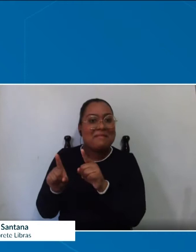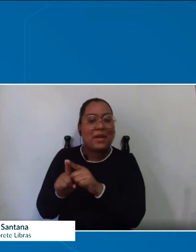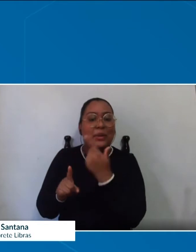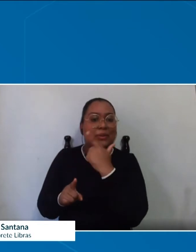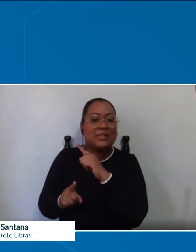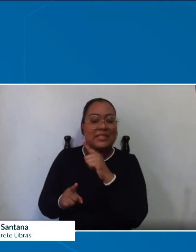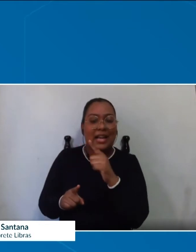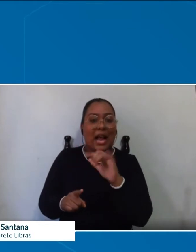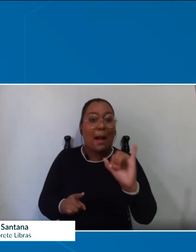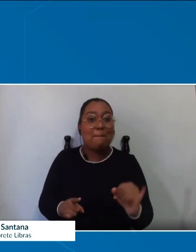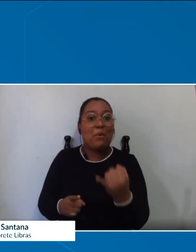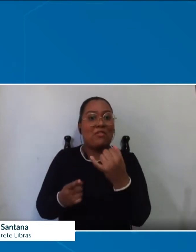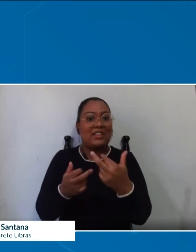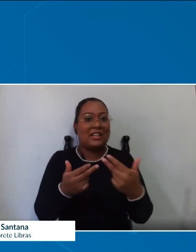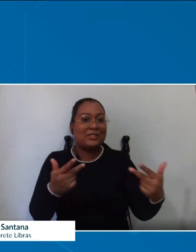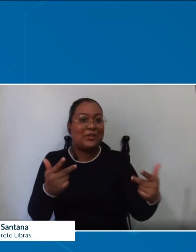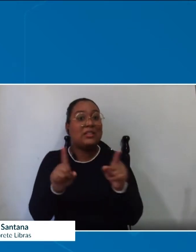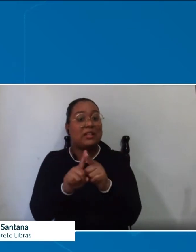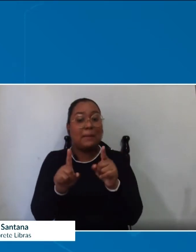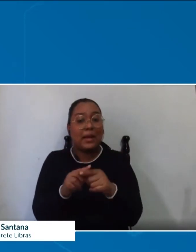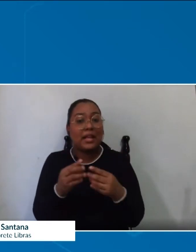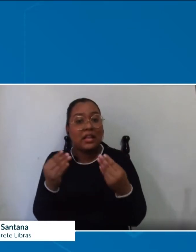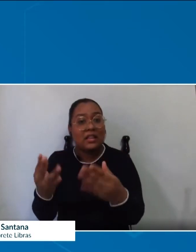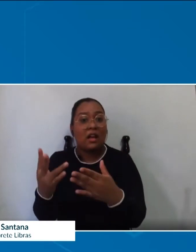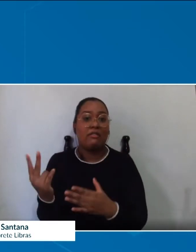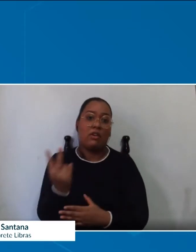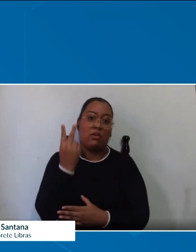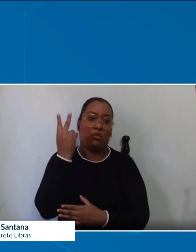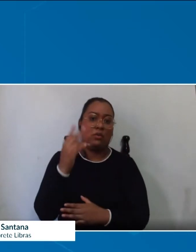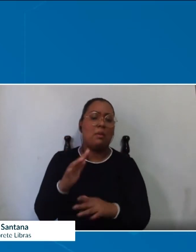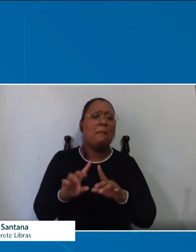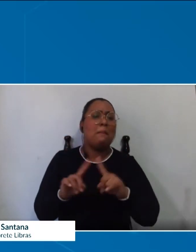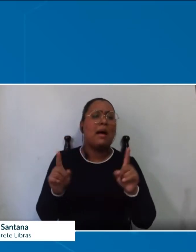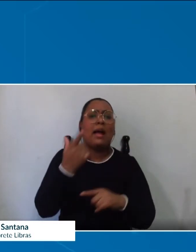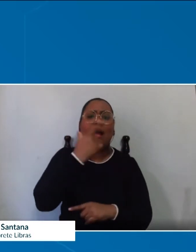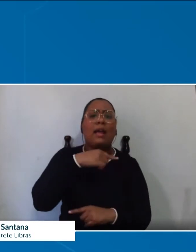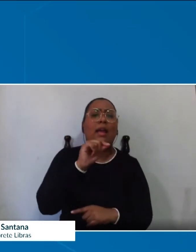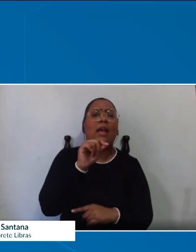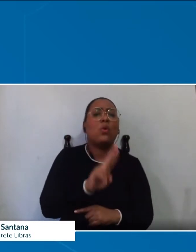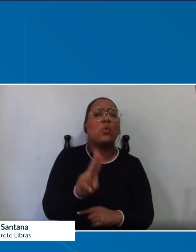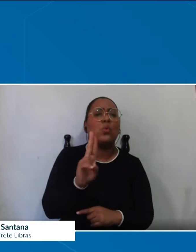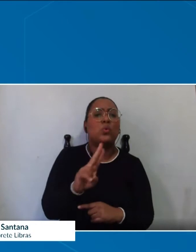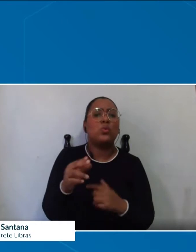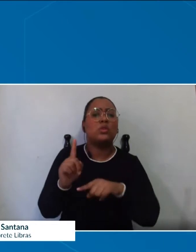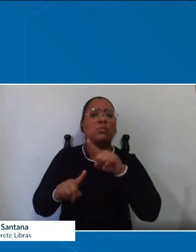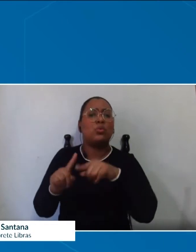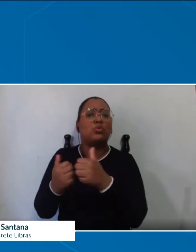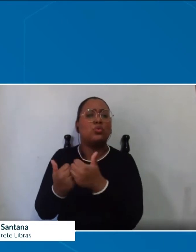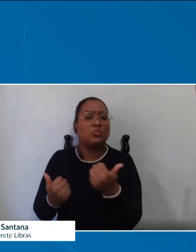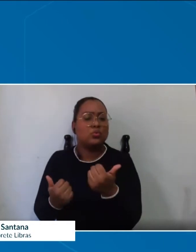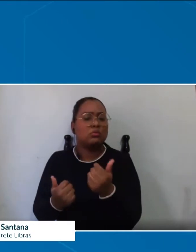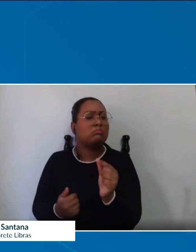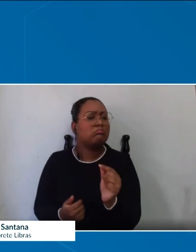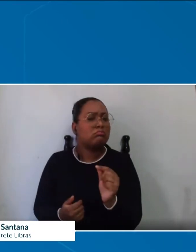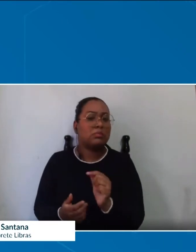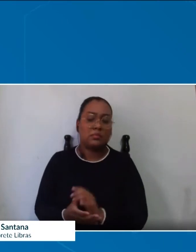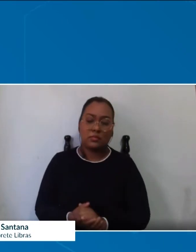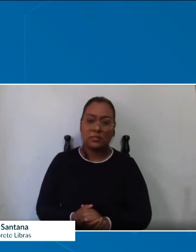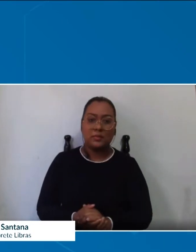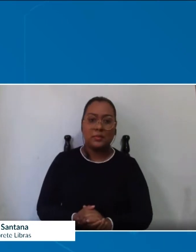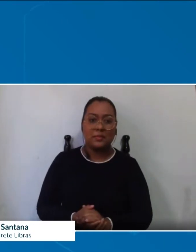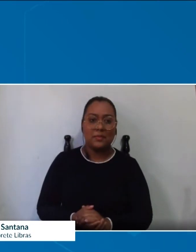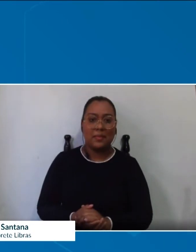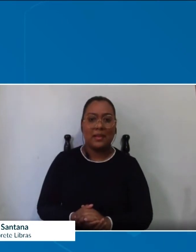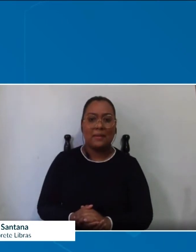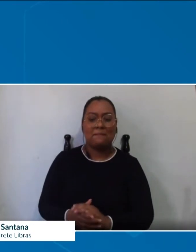valorizar. Mas, na verdade, quem utiliza esses subprodutos, normalmente essas tecnologias, não é a